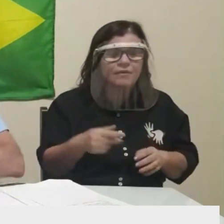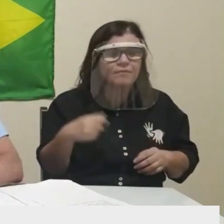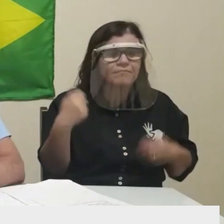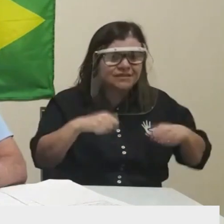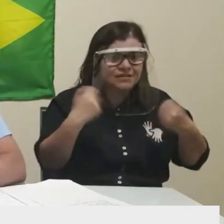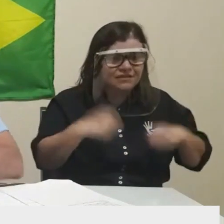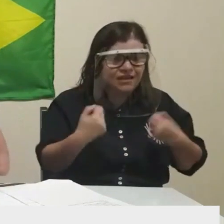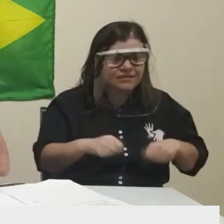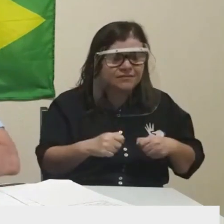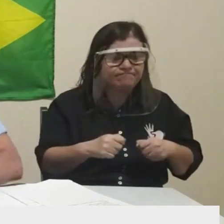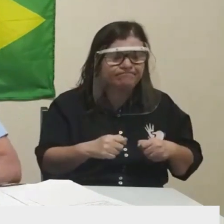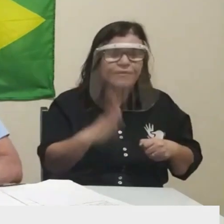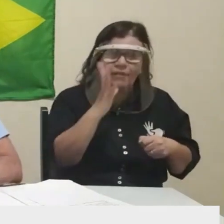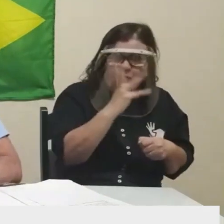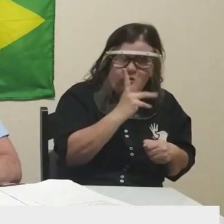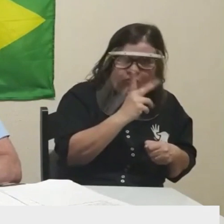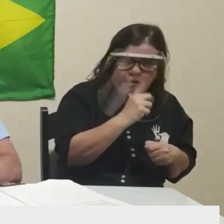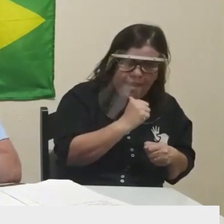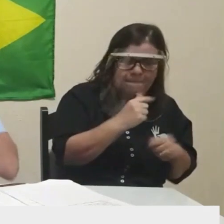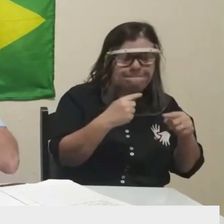se aparelhassem com leitos, UTIs